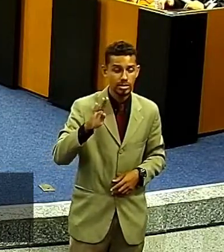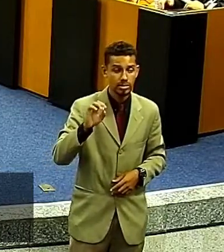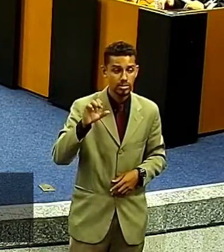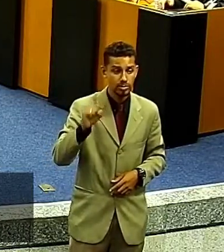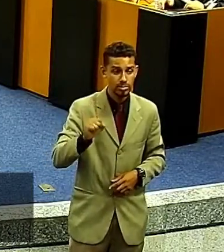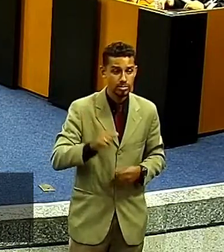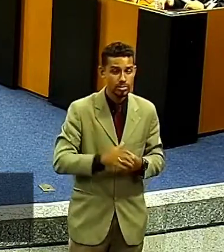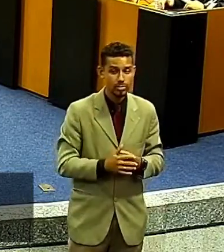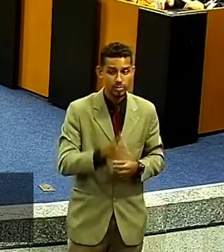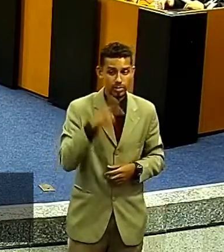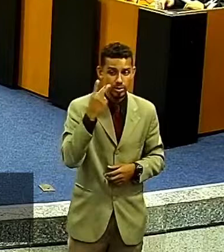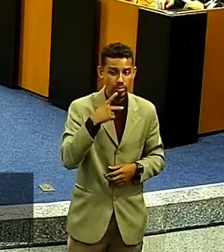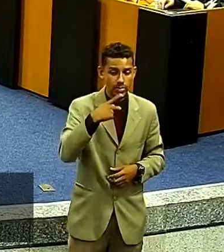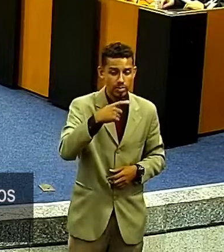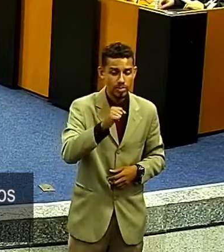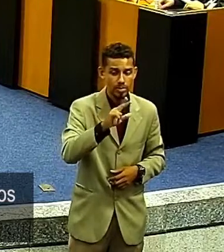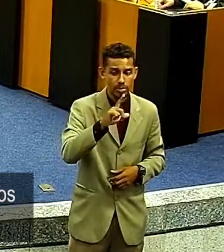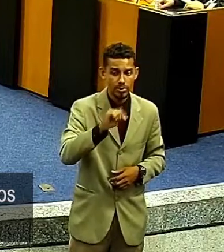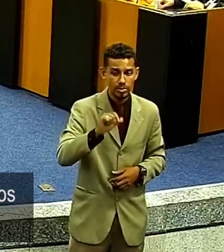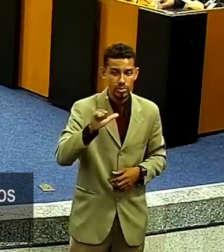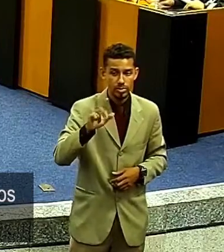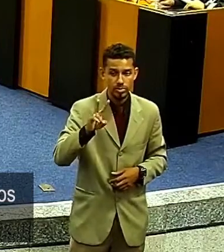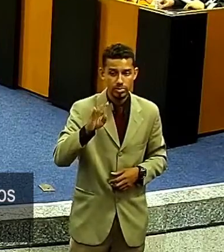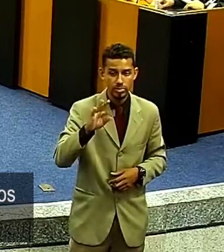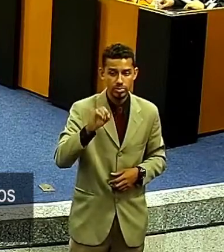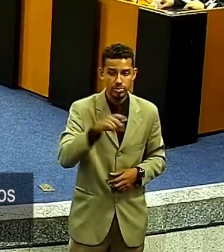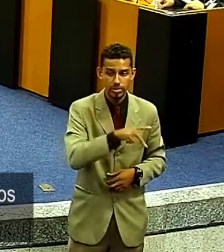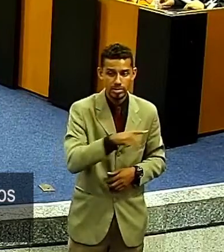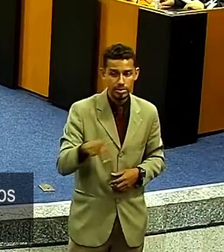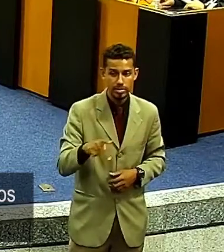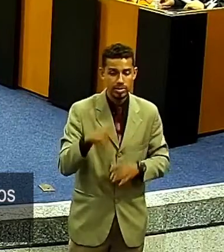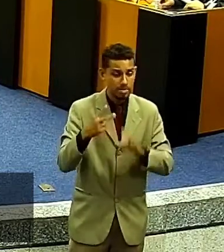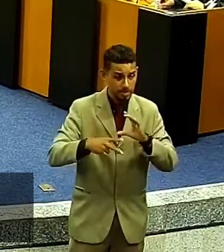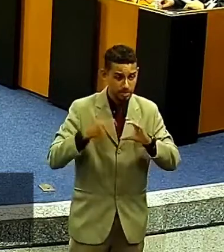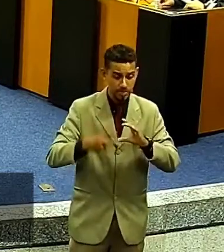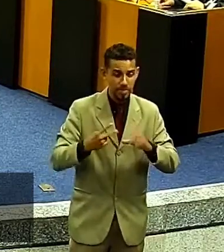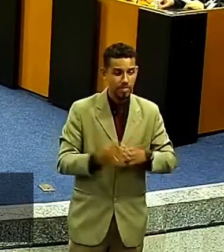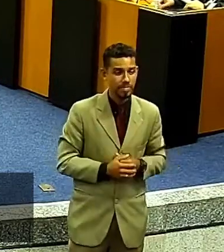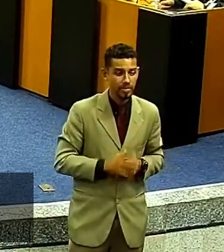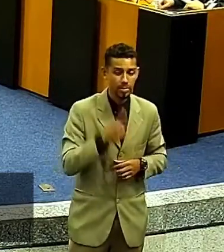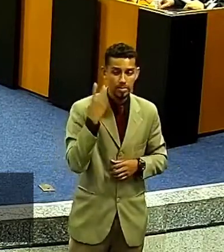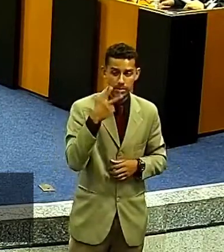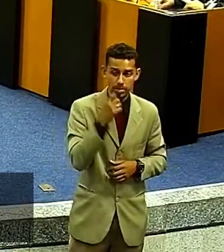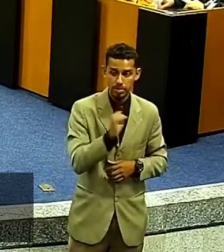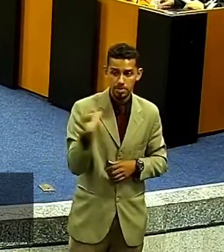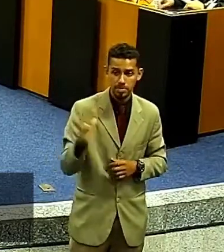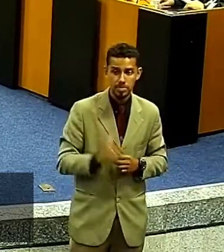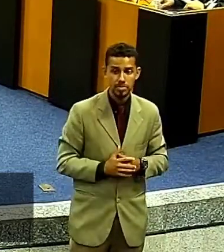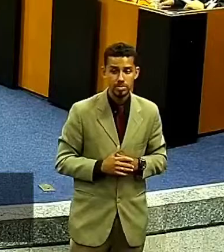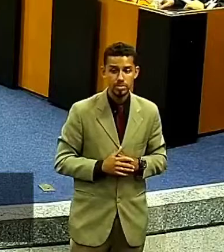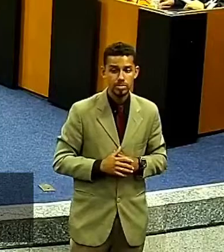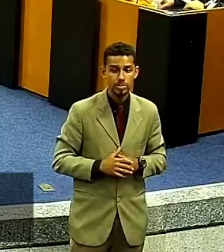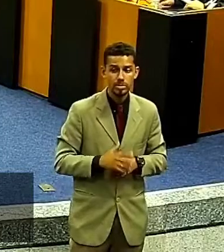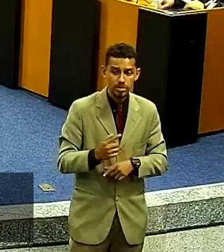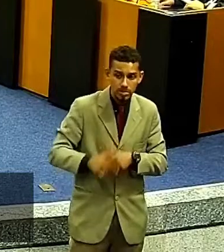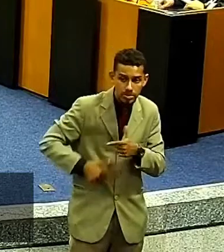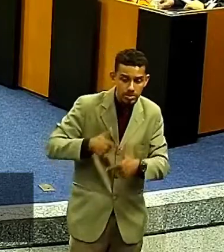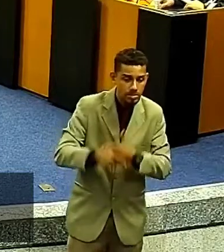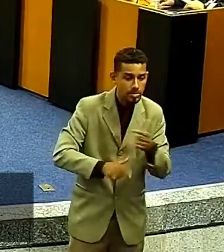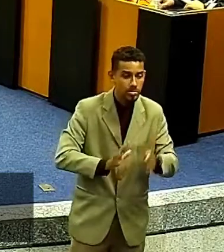vereador Paulo Vitor presidente da Câmara desta capital os quais certamente em sua maioria tentarão a